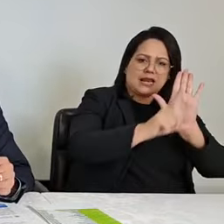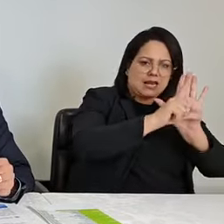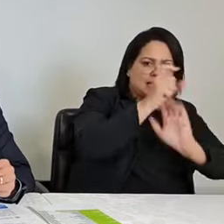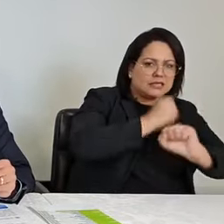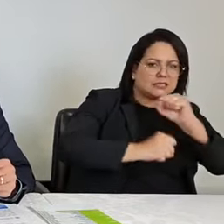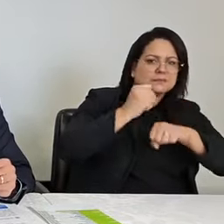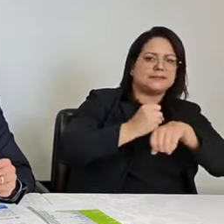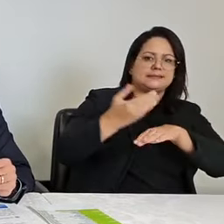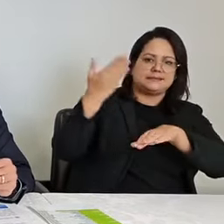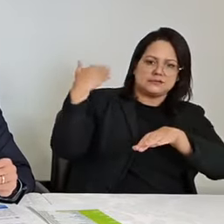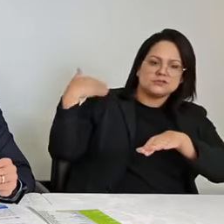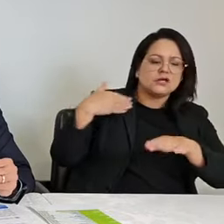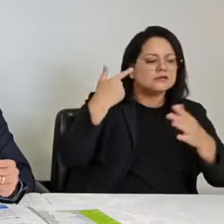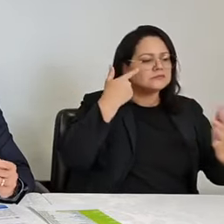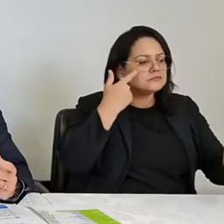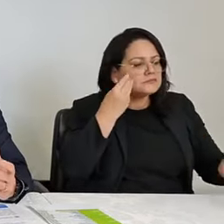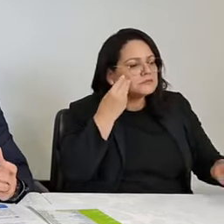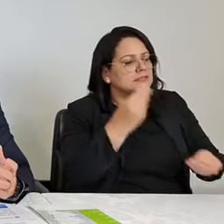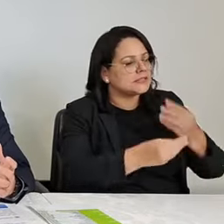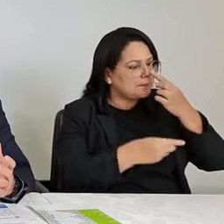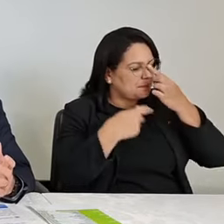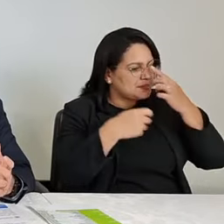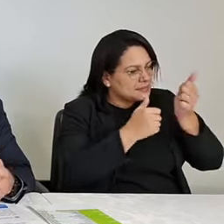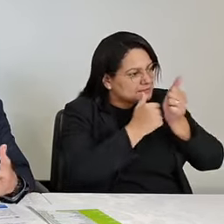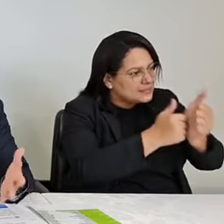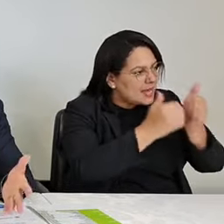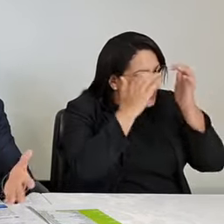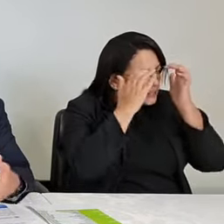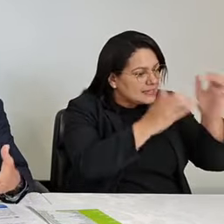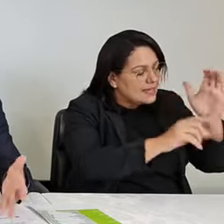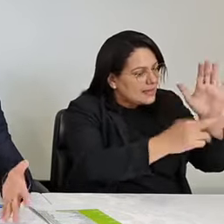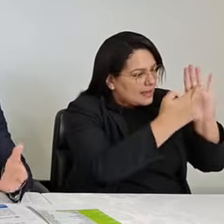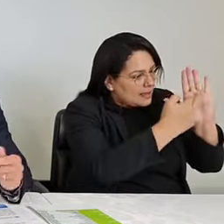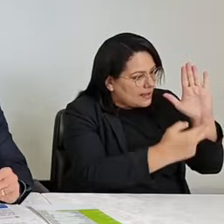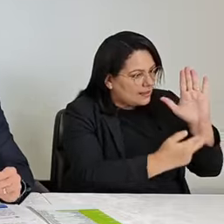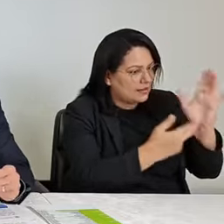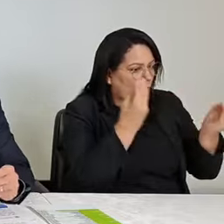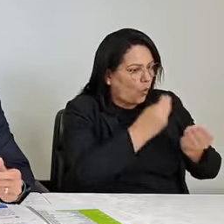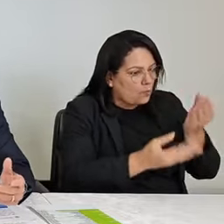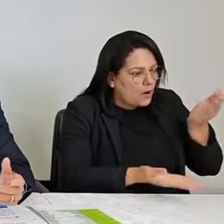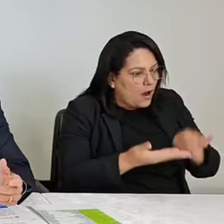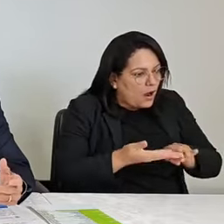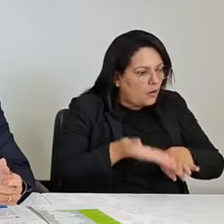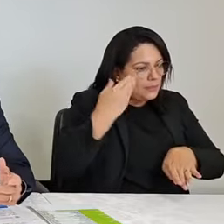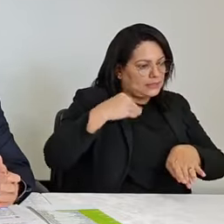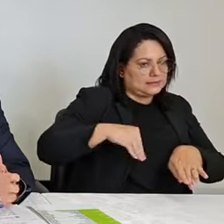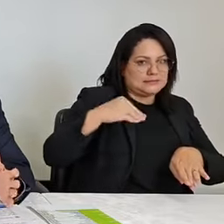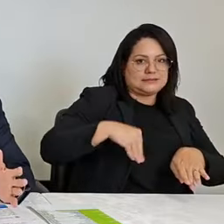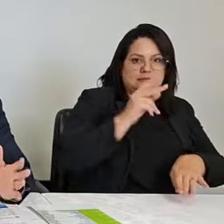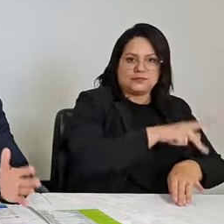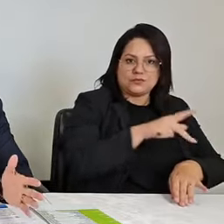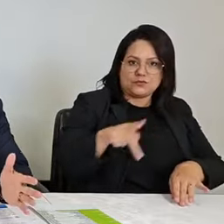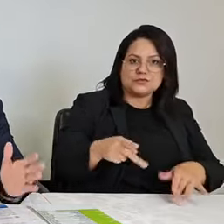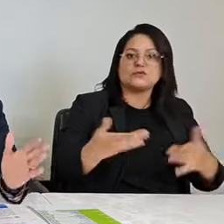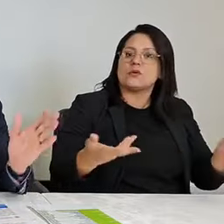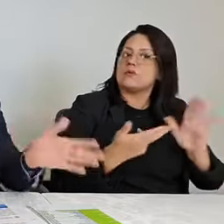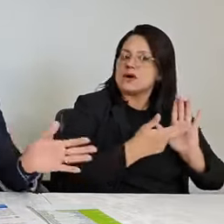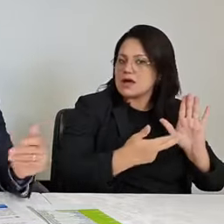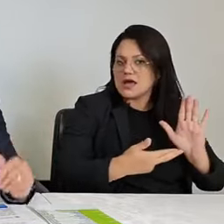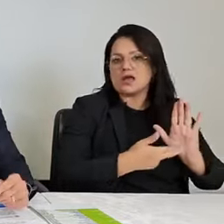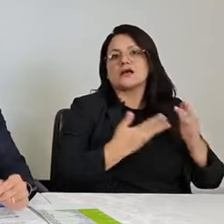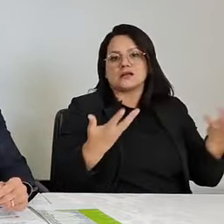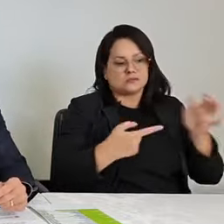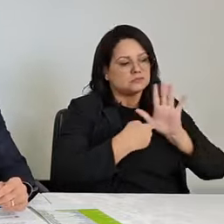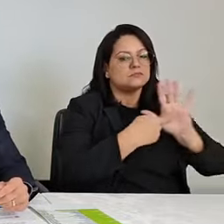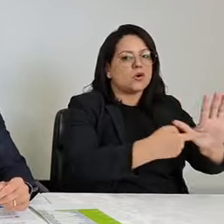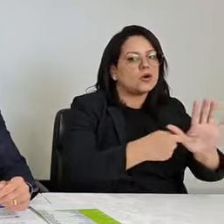passado, que tinha que seguir alguma regra, né, para a concessão desse reajuste. E a regra apontava